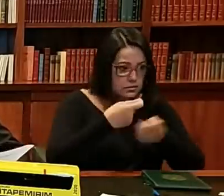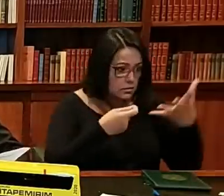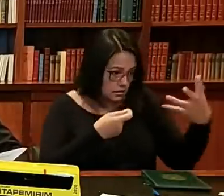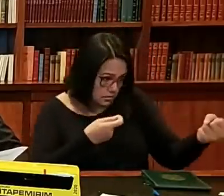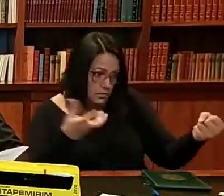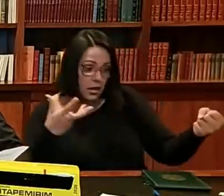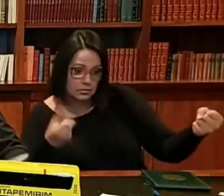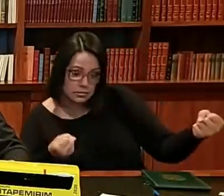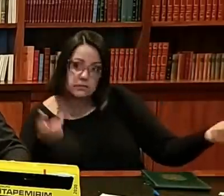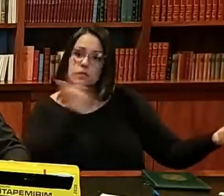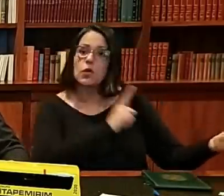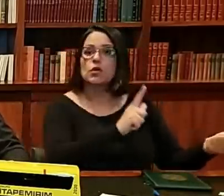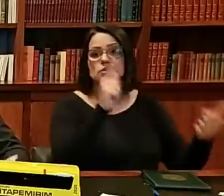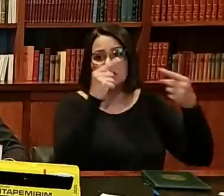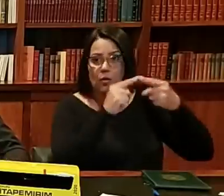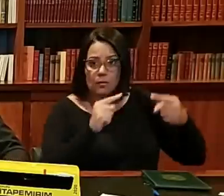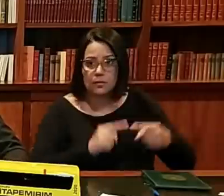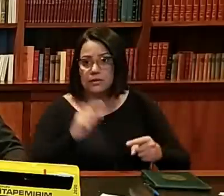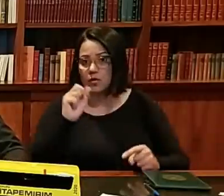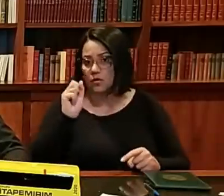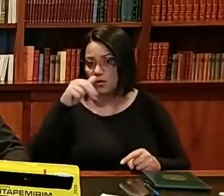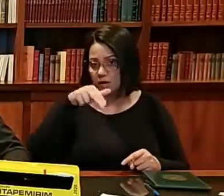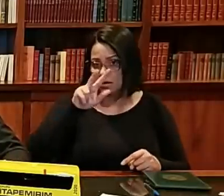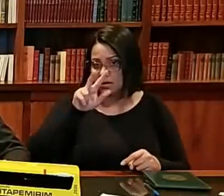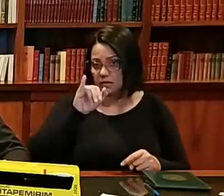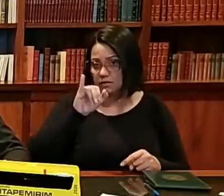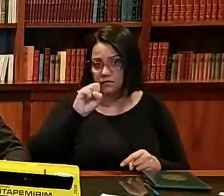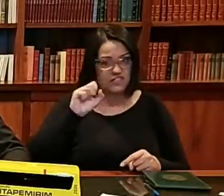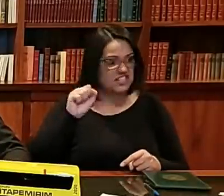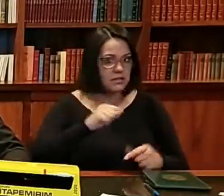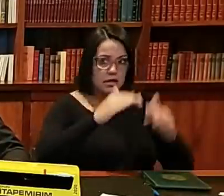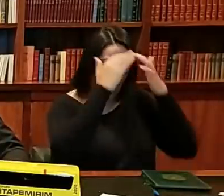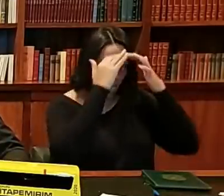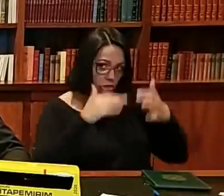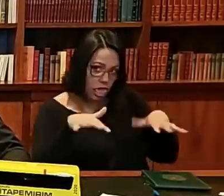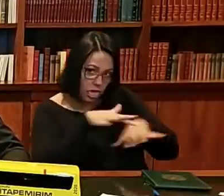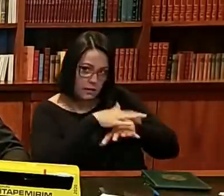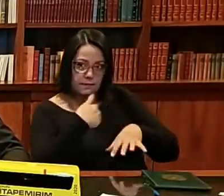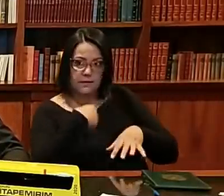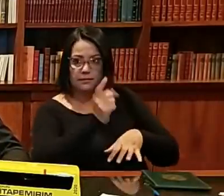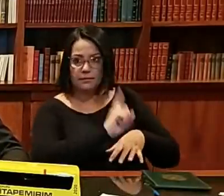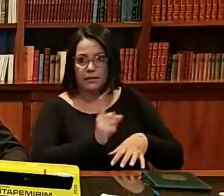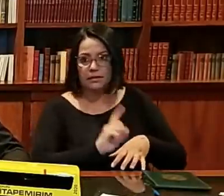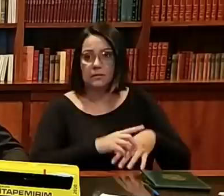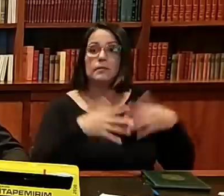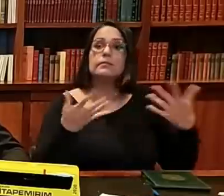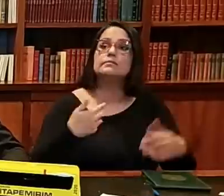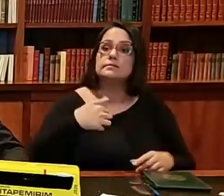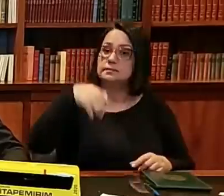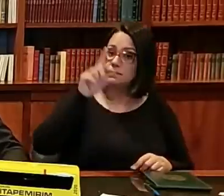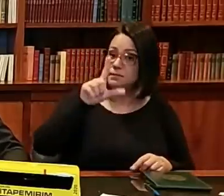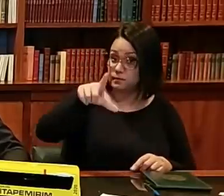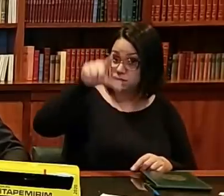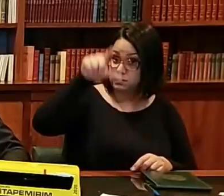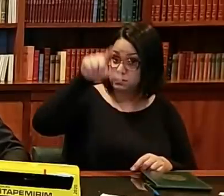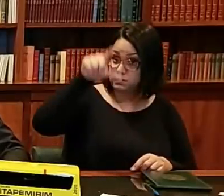Você também. Trabalho, e vai. Então a Anvisa não é subordinada a mim, né? Apesar de quem indica